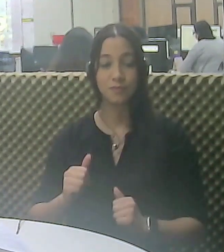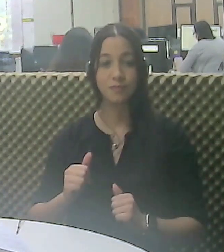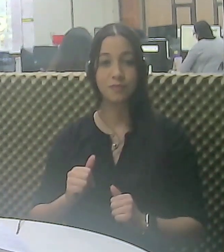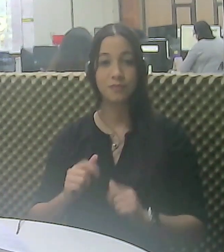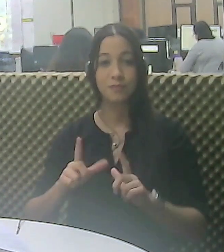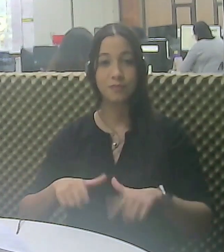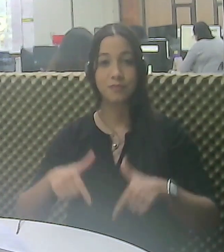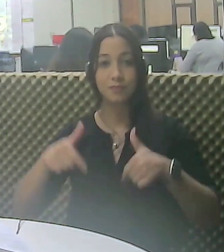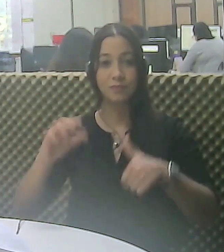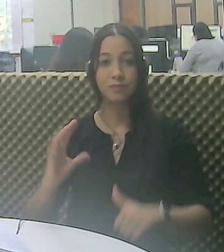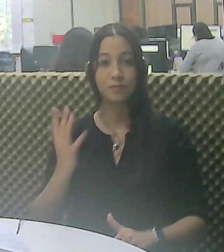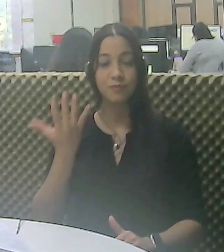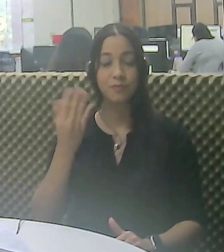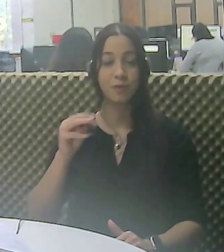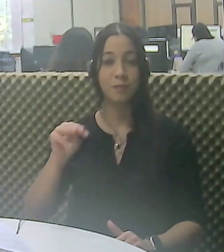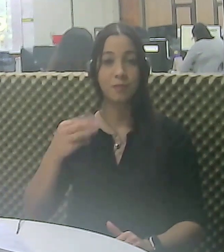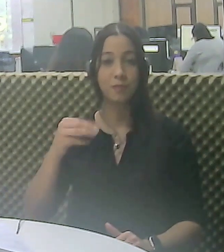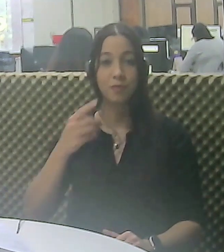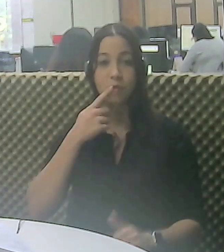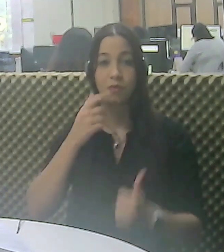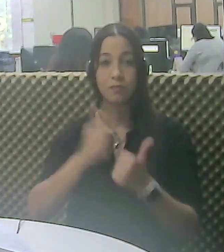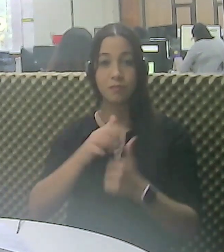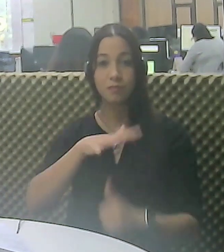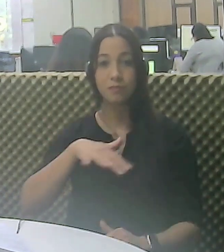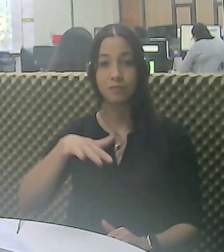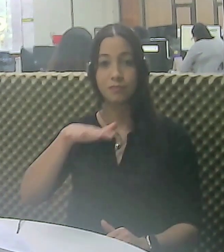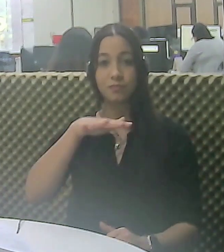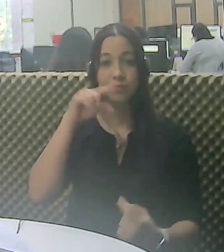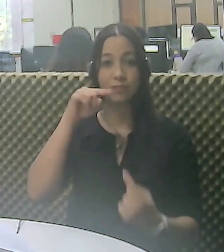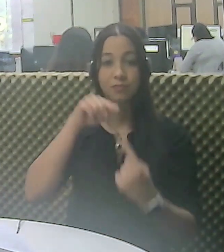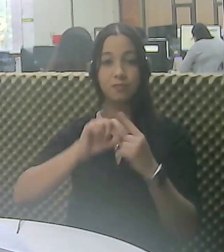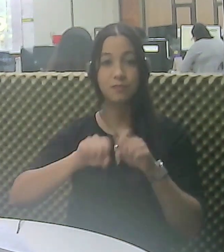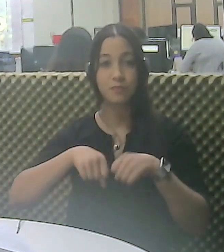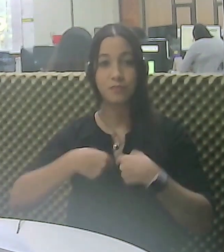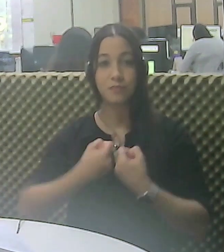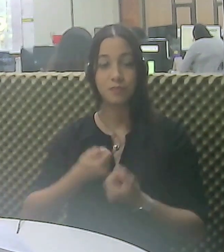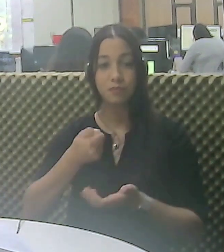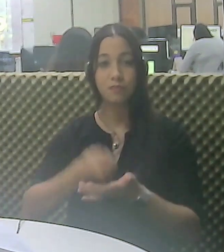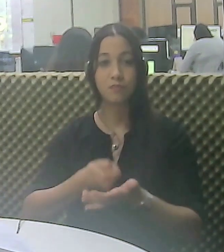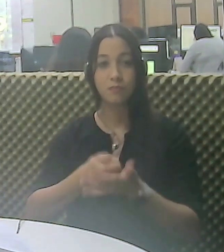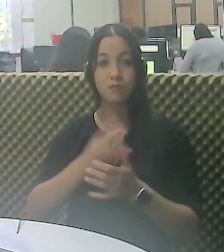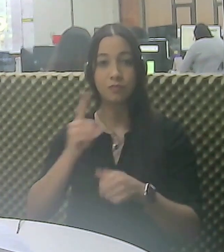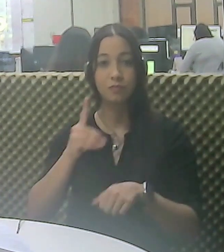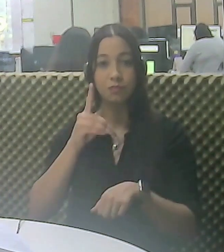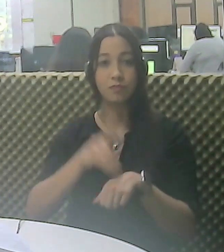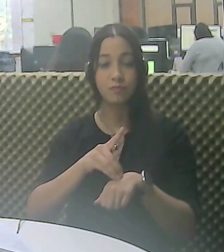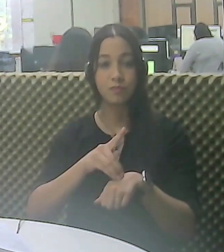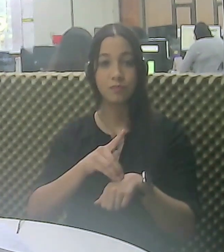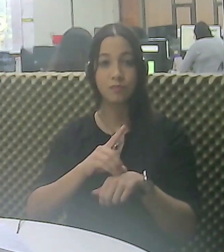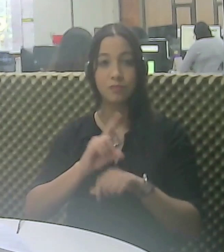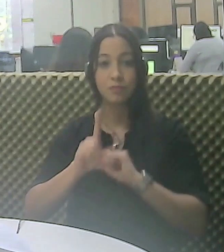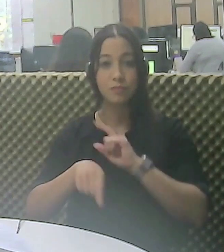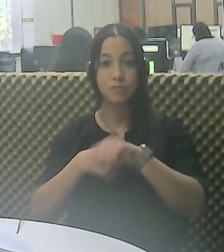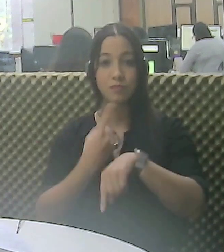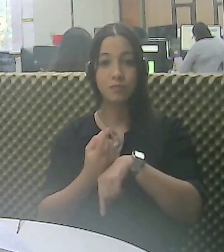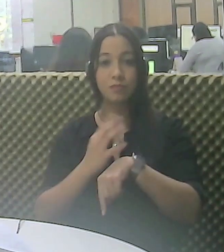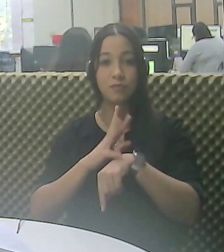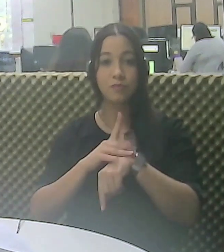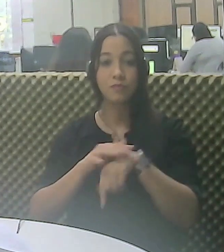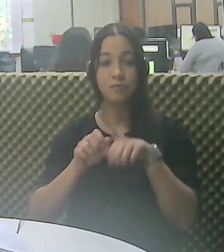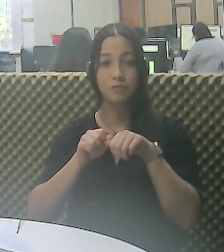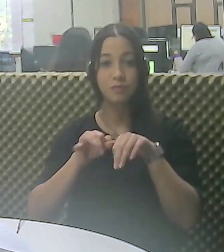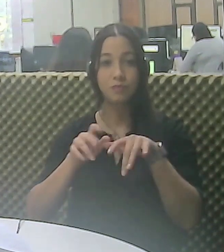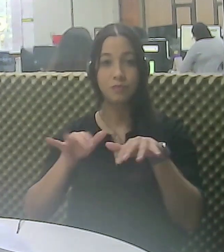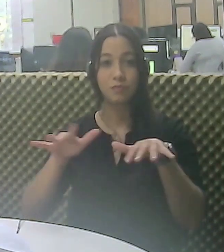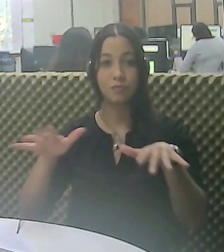a ação ocorre no Morumbi e arredores. O objetivo é reforçar o combate ao Aedes aegypti e ao avanço das doenças